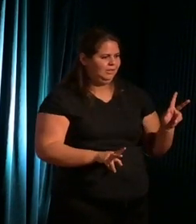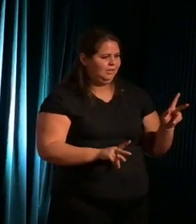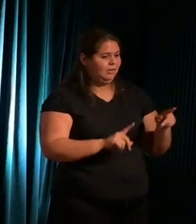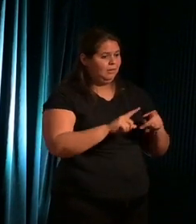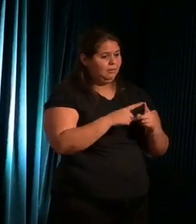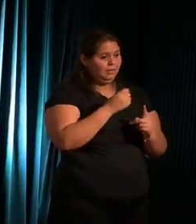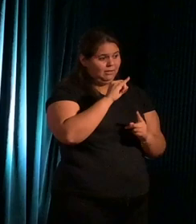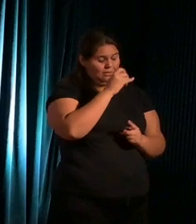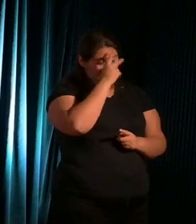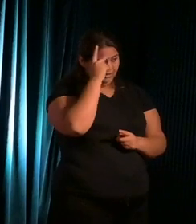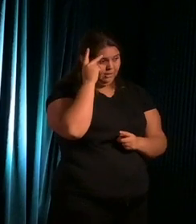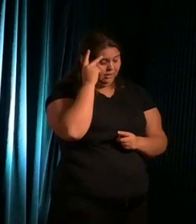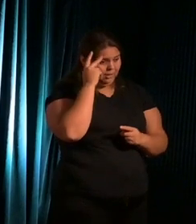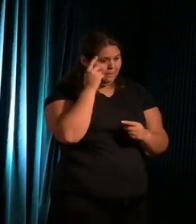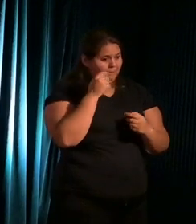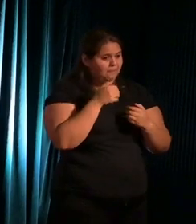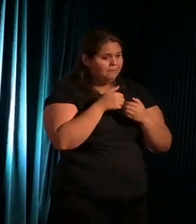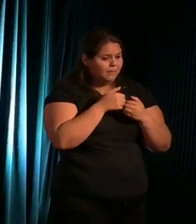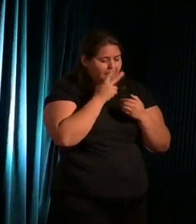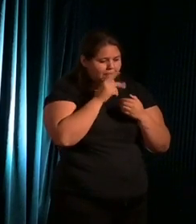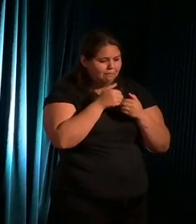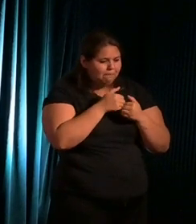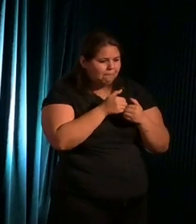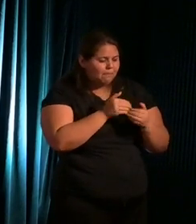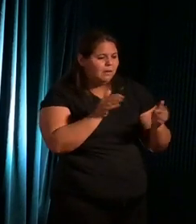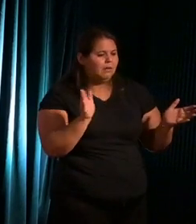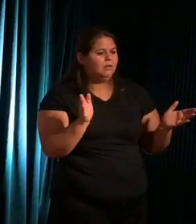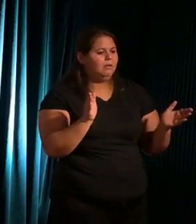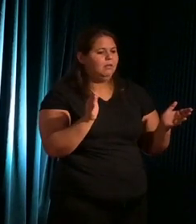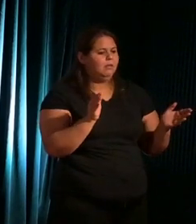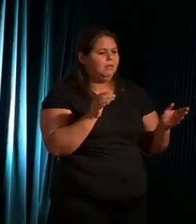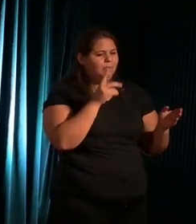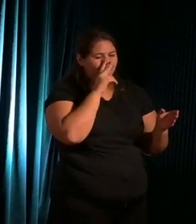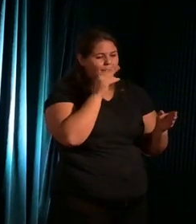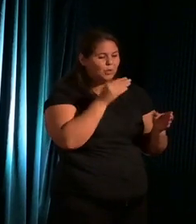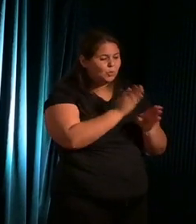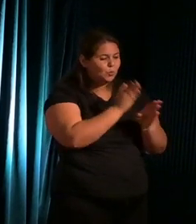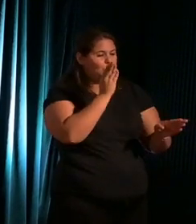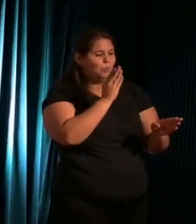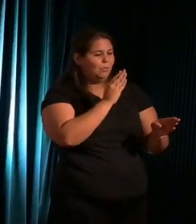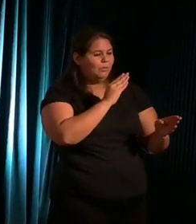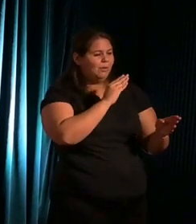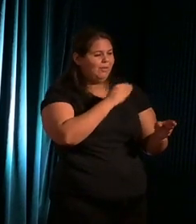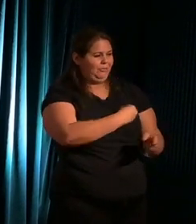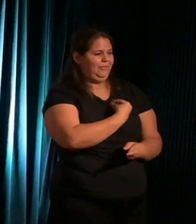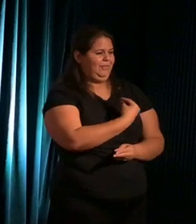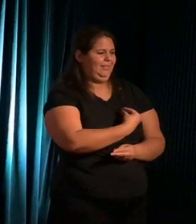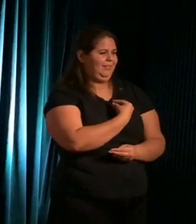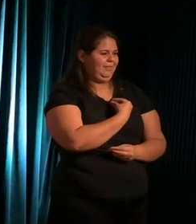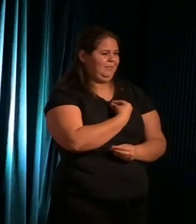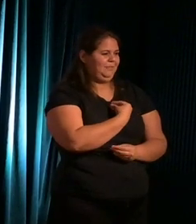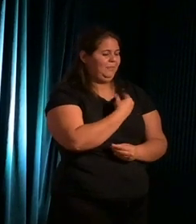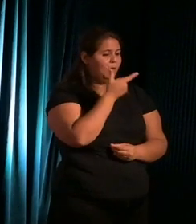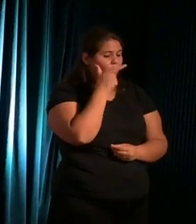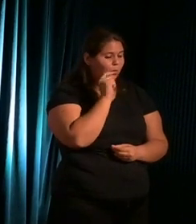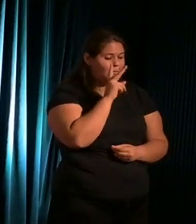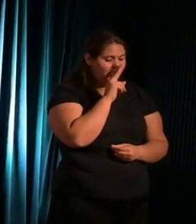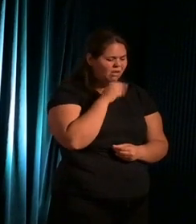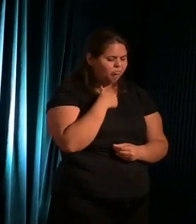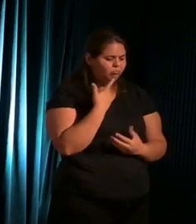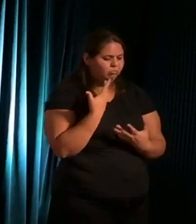seu recôndito de uma caixinha de Pandora, onde você pode de repente